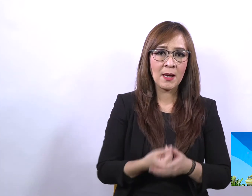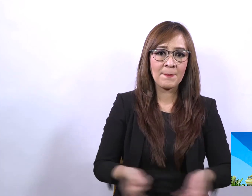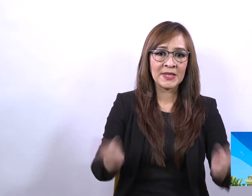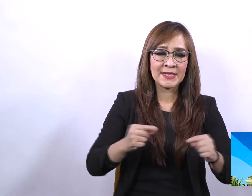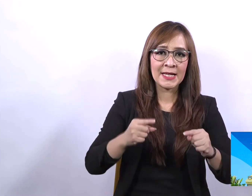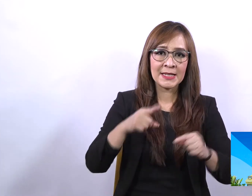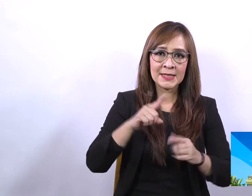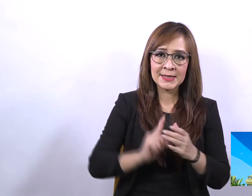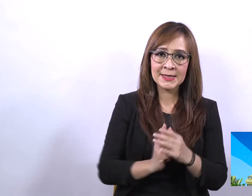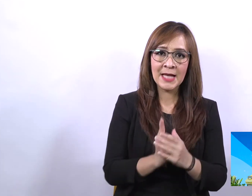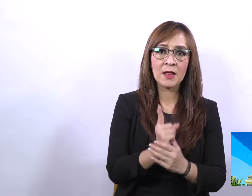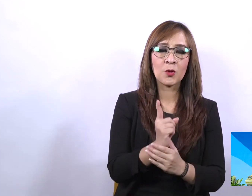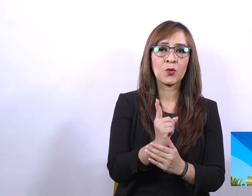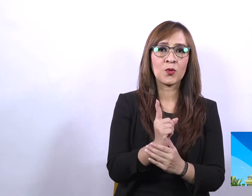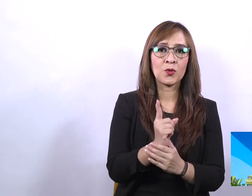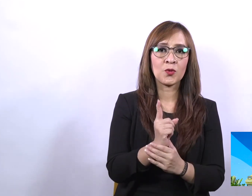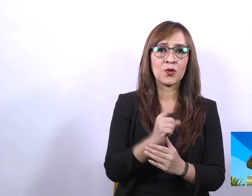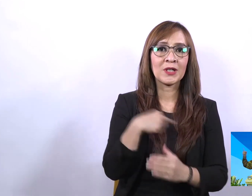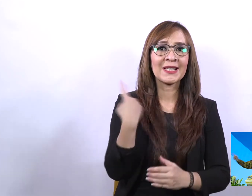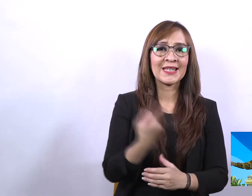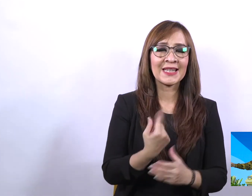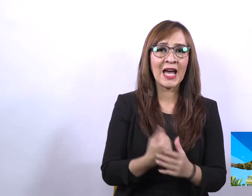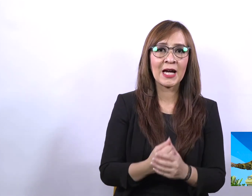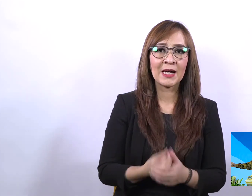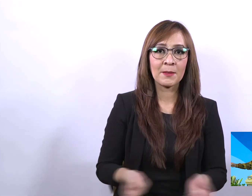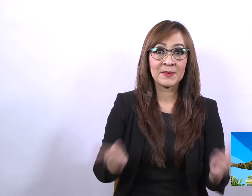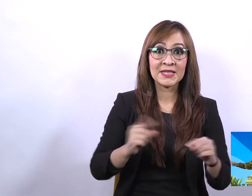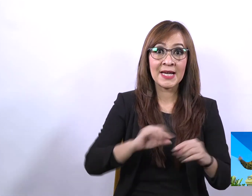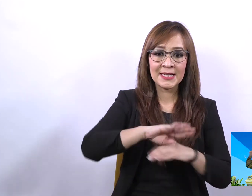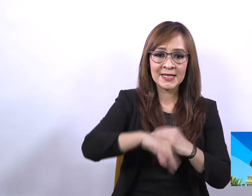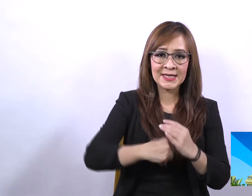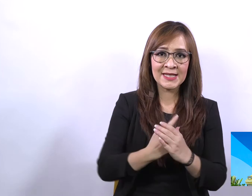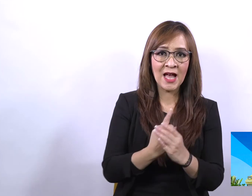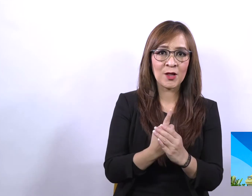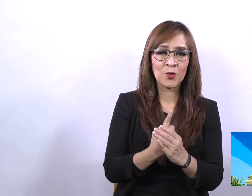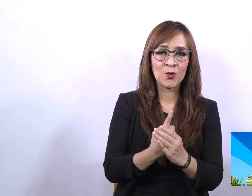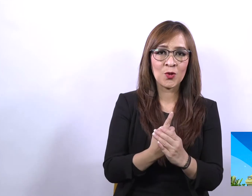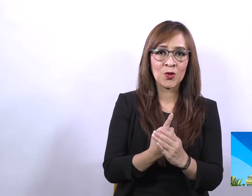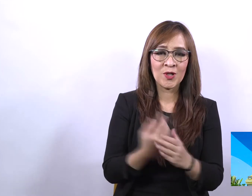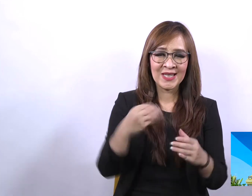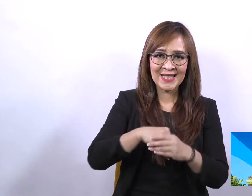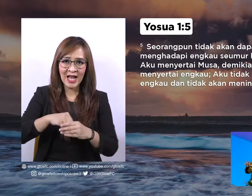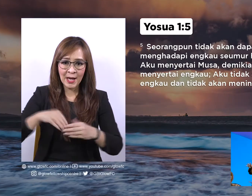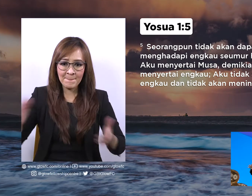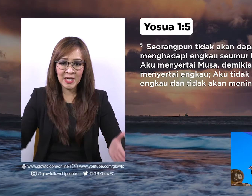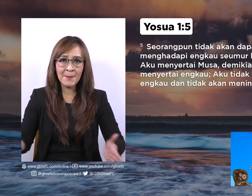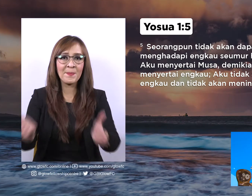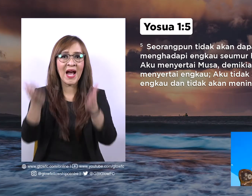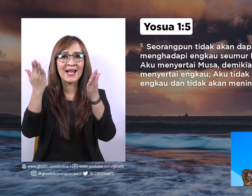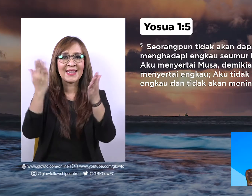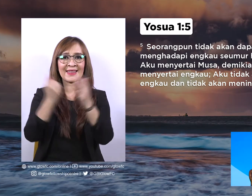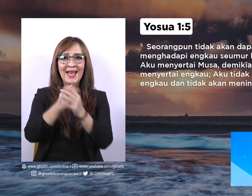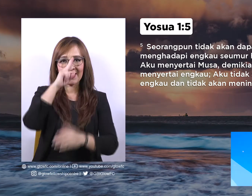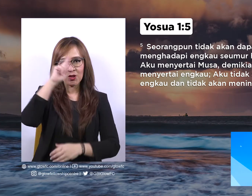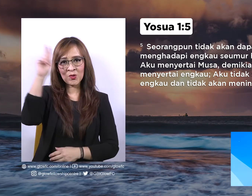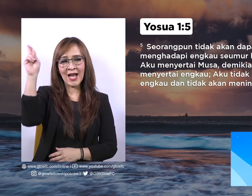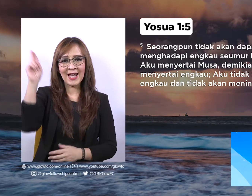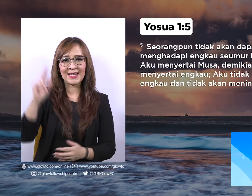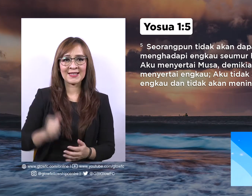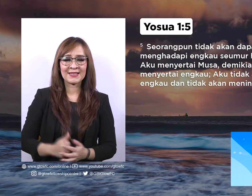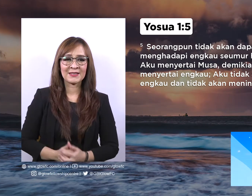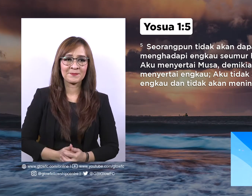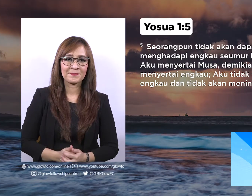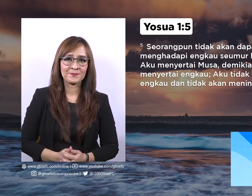satu dalam kematiannya Ayo kita juga ambil satu dalam ke bank kebangkitannya Haleluya kita lihat selanjutnya kita lanjut